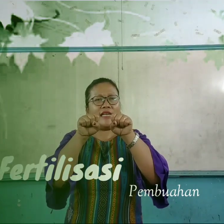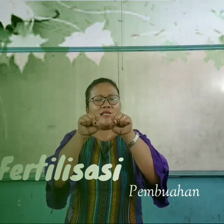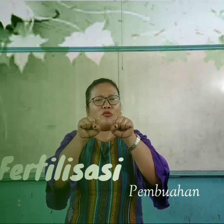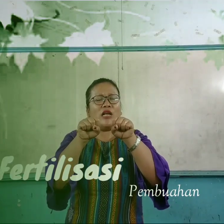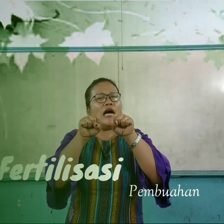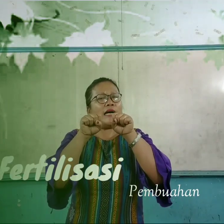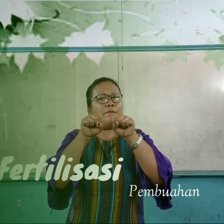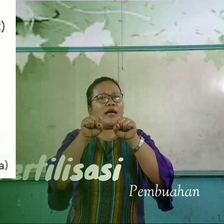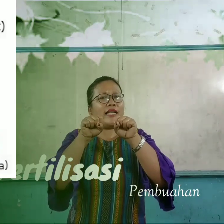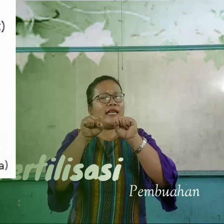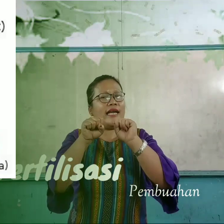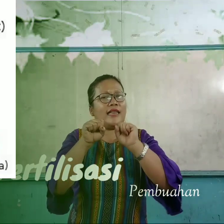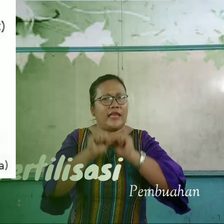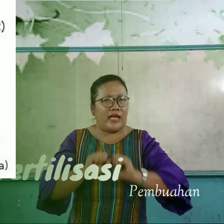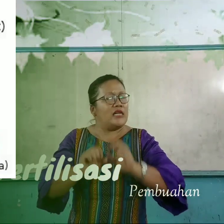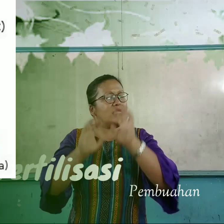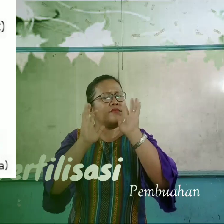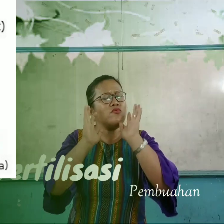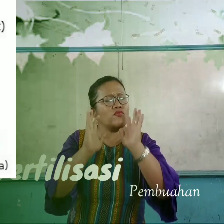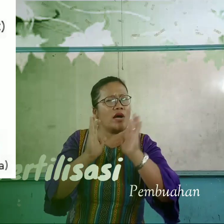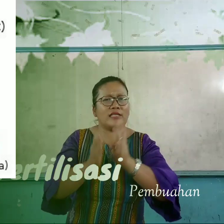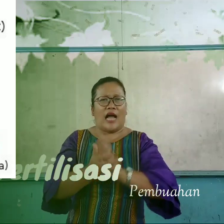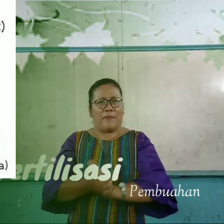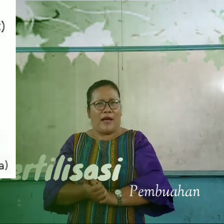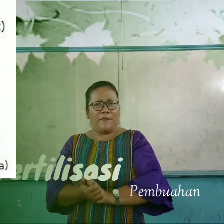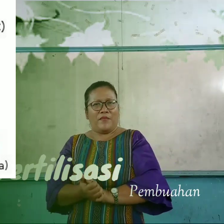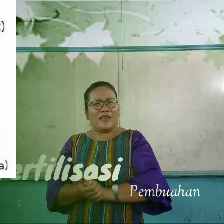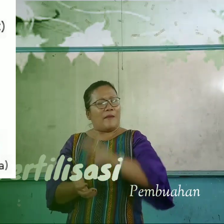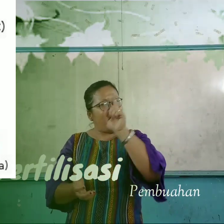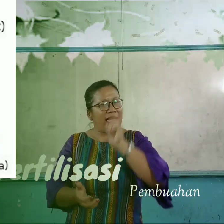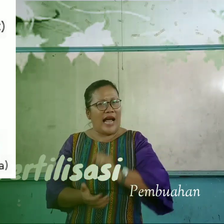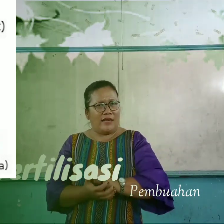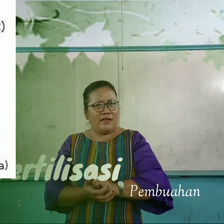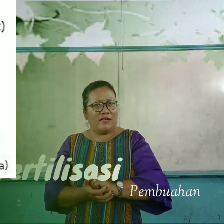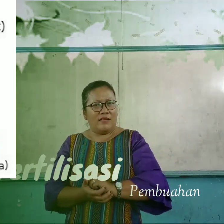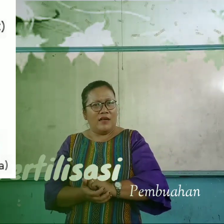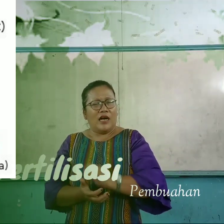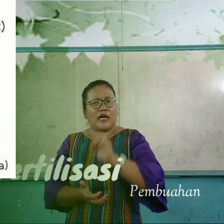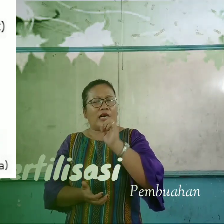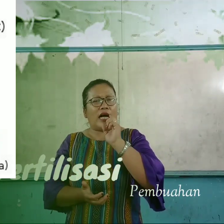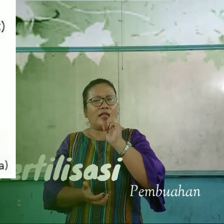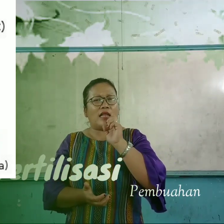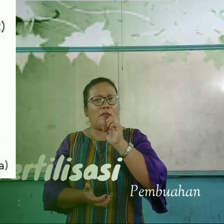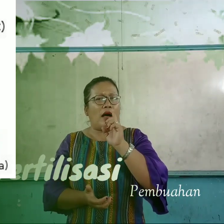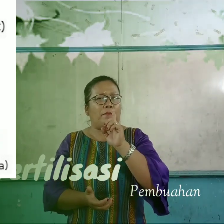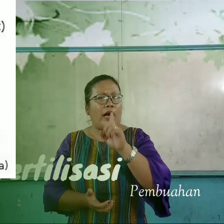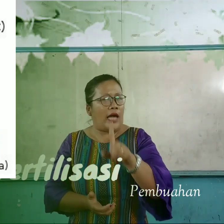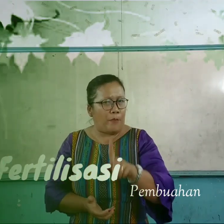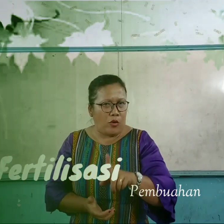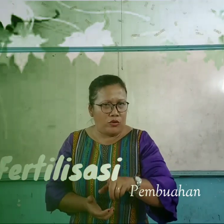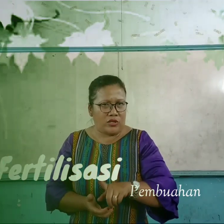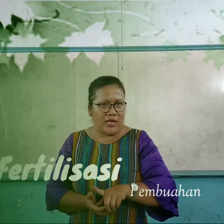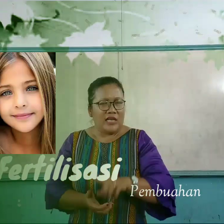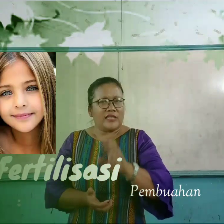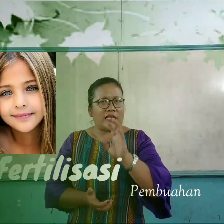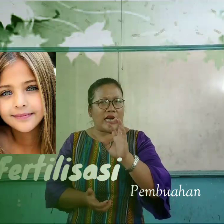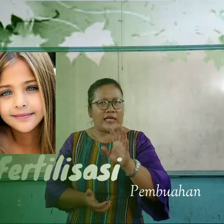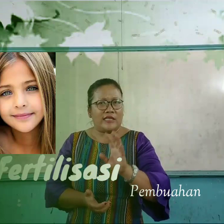disebut kembar identik, semua sama. Tapi ingat, kata Bapak evolusi Charles